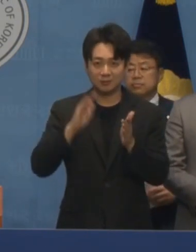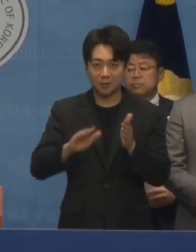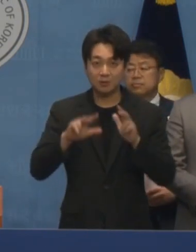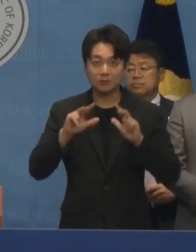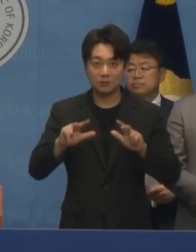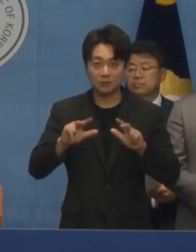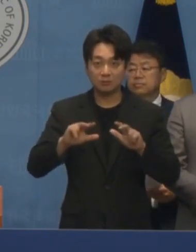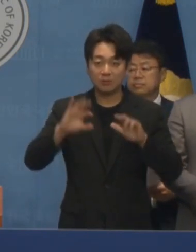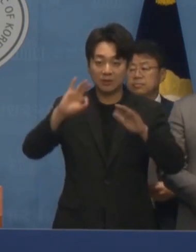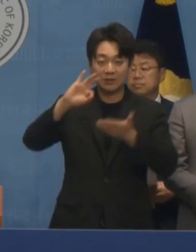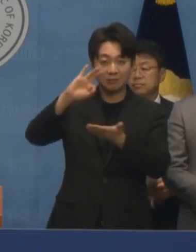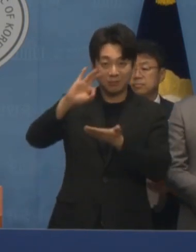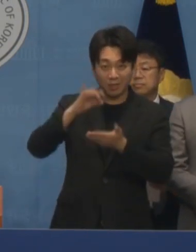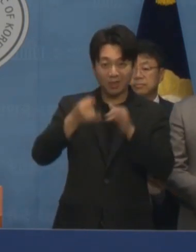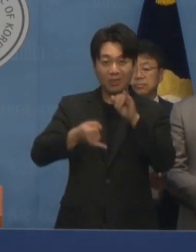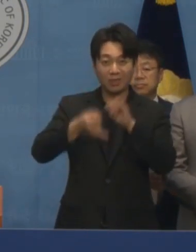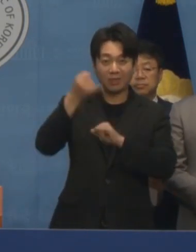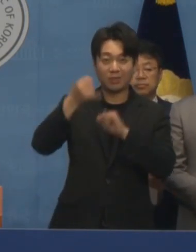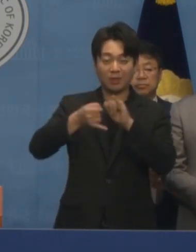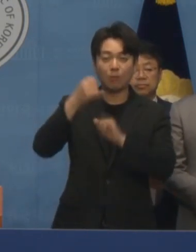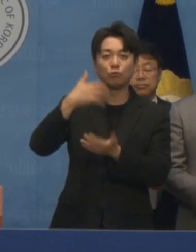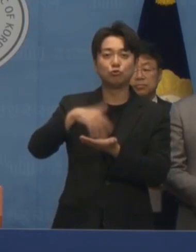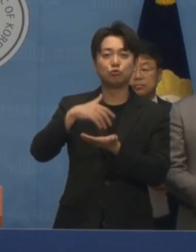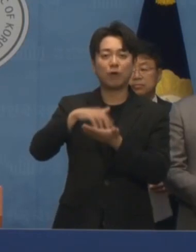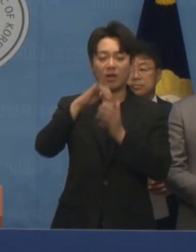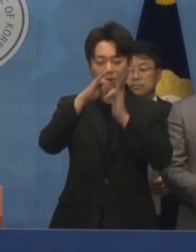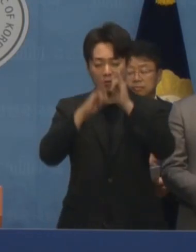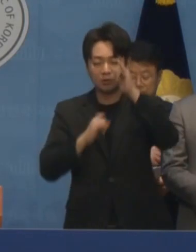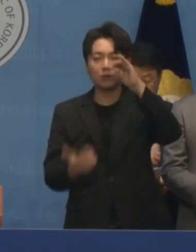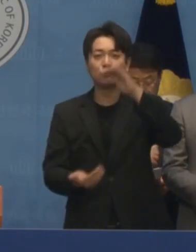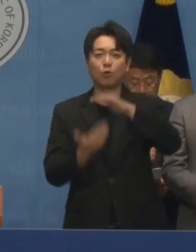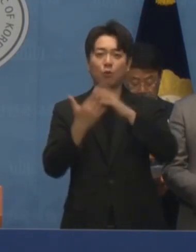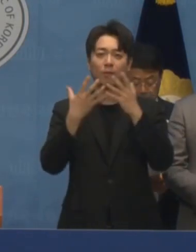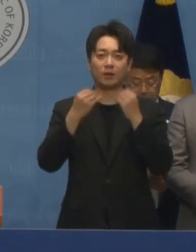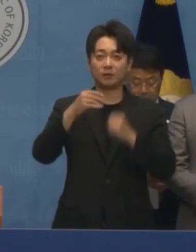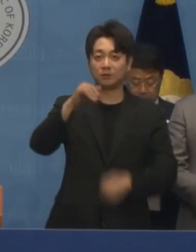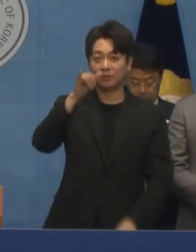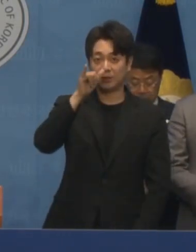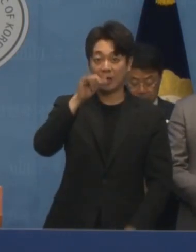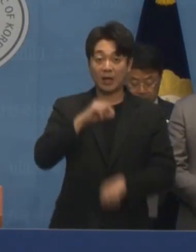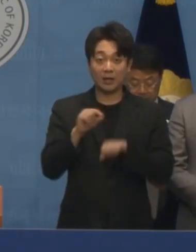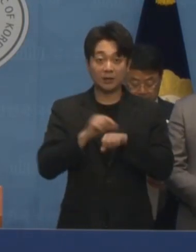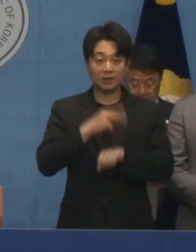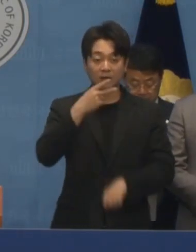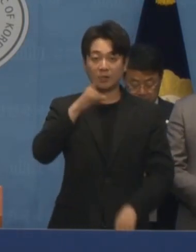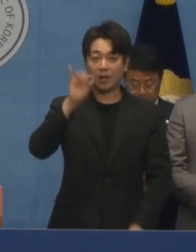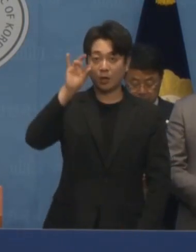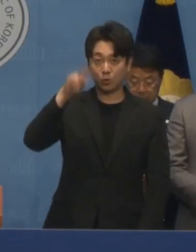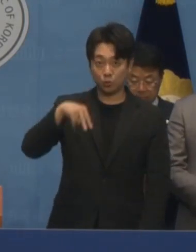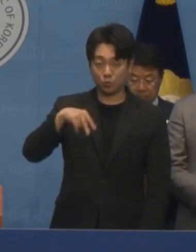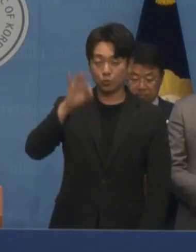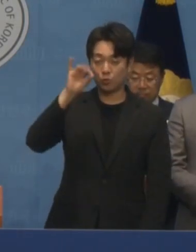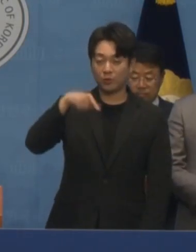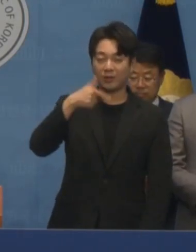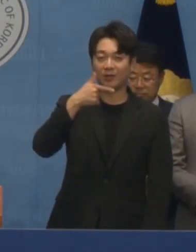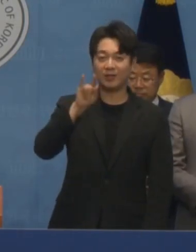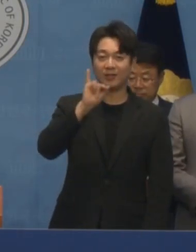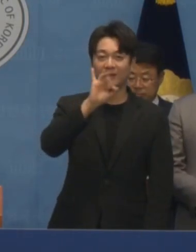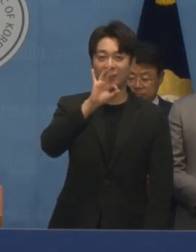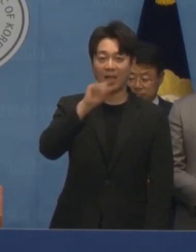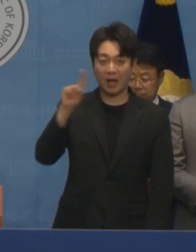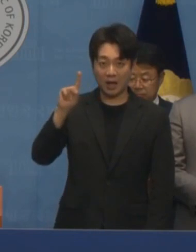임금체불은 역대 최고치를 갱신하고 있습니다. 특히 대우 위니아그룹 가전 3사 임금체불 문제는